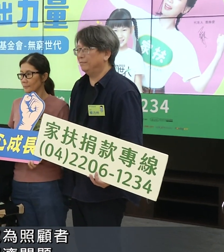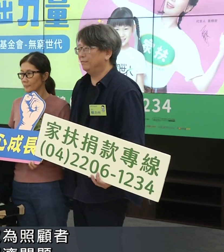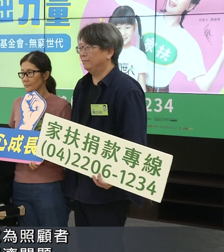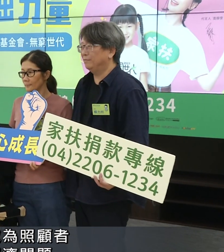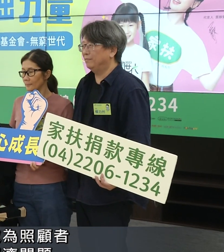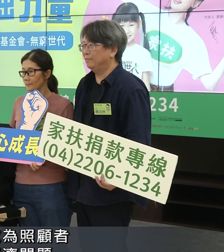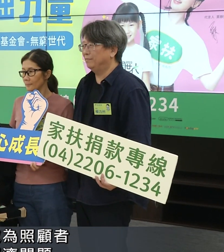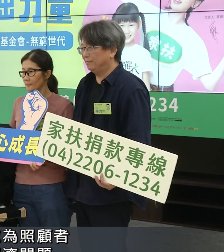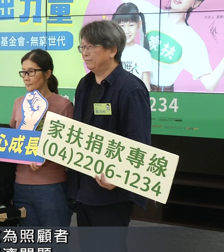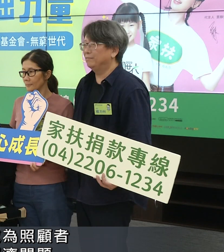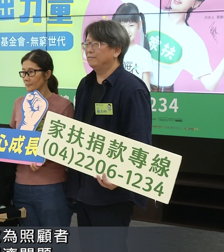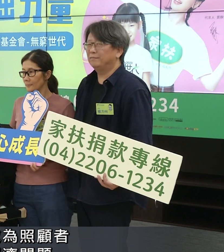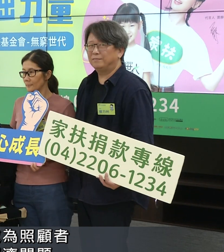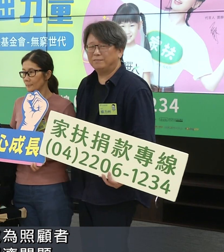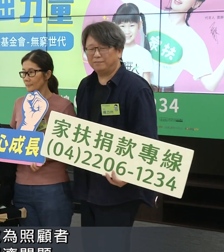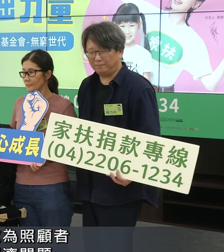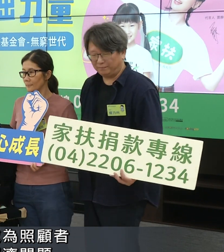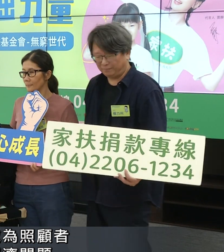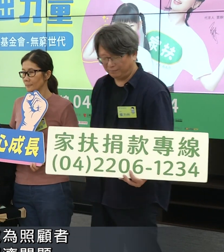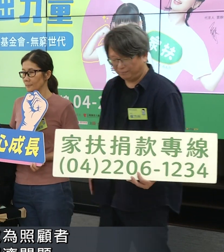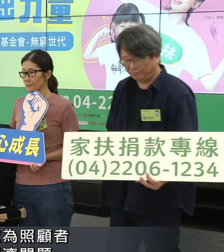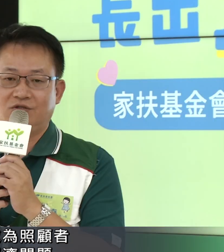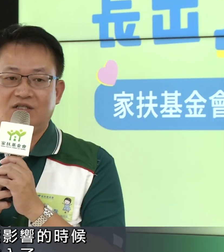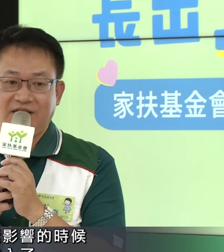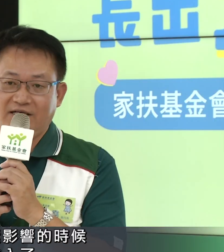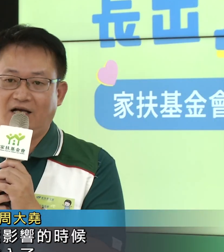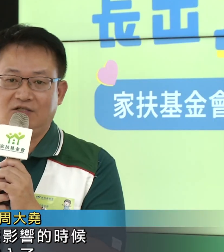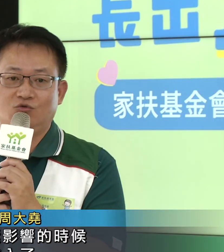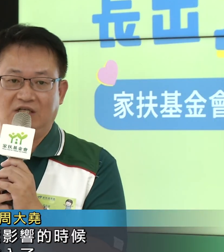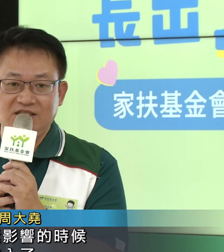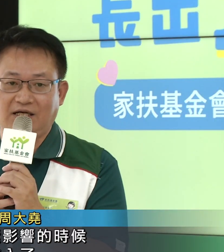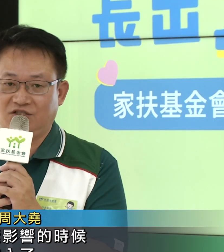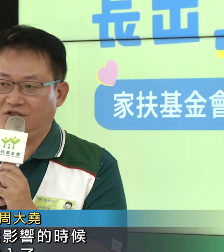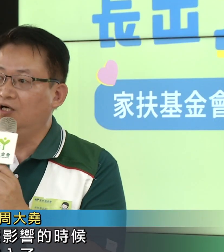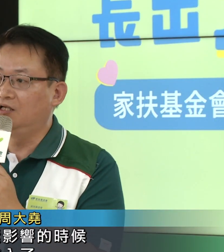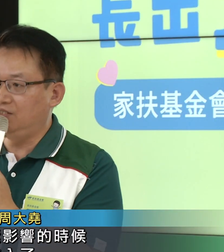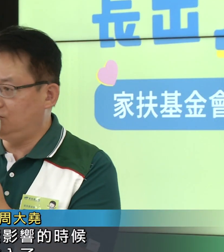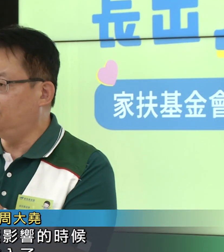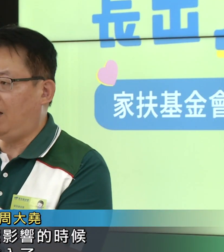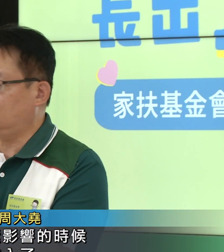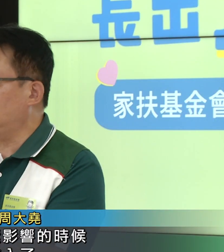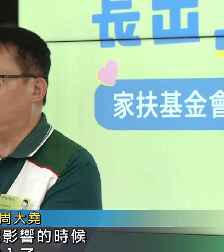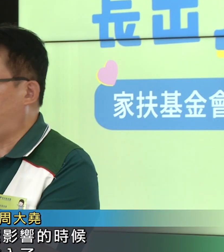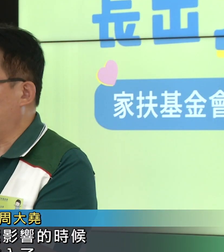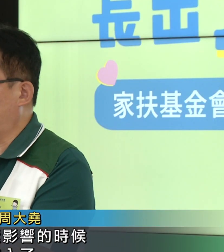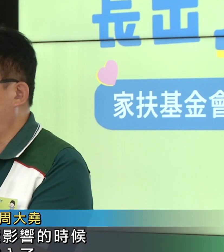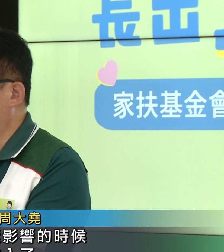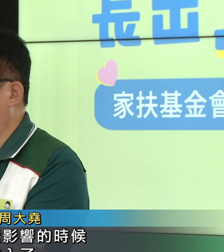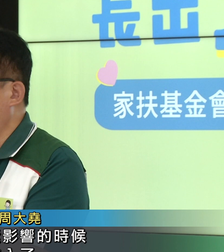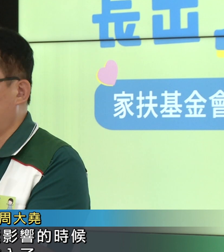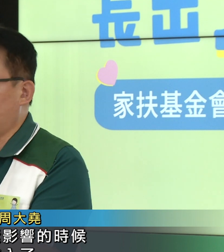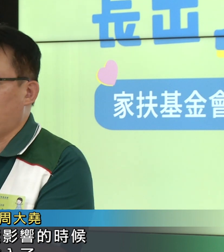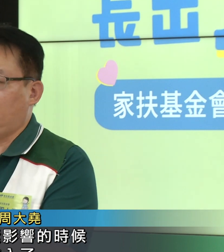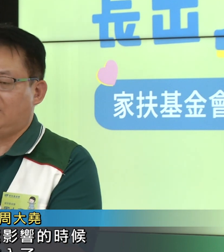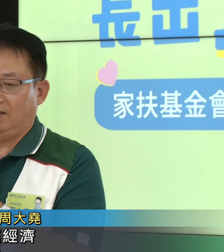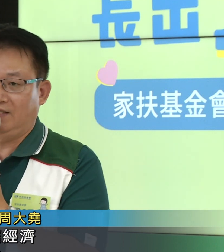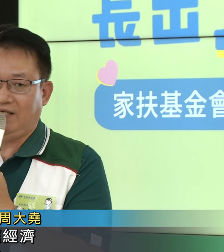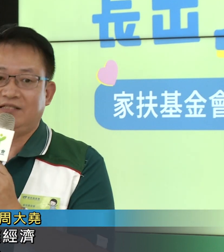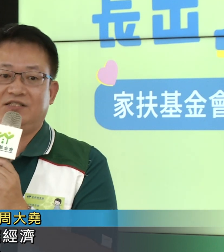生病更带来经济问题。 当你受到健康因素影响的时候，你就马上就没有收入了，所以这对整个家庭经济